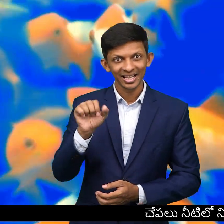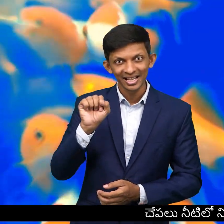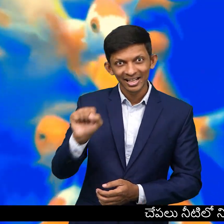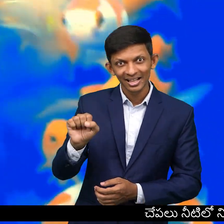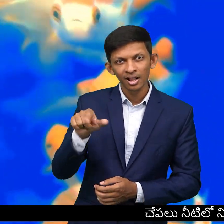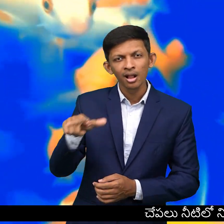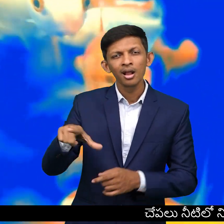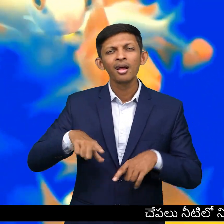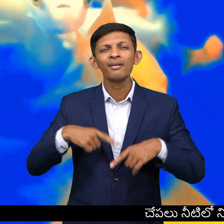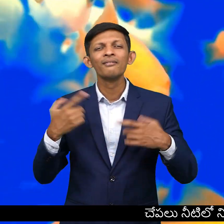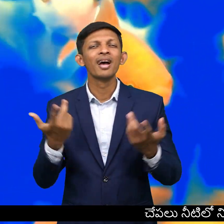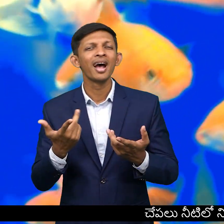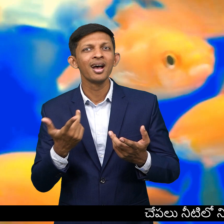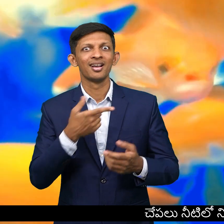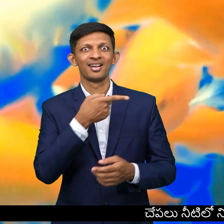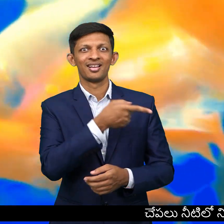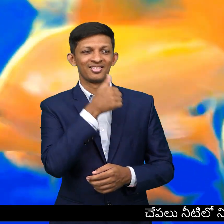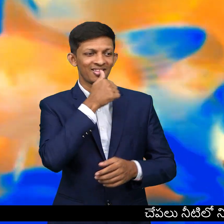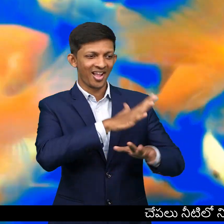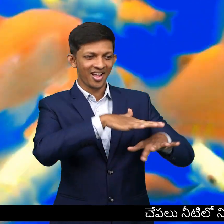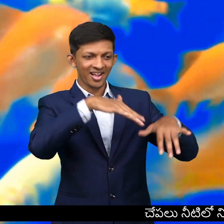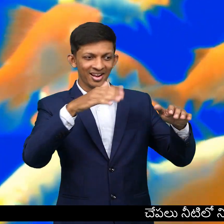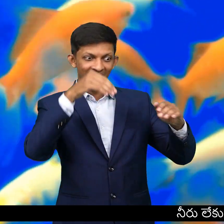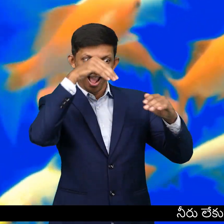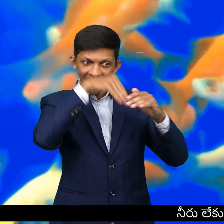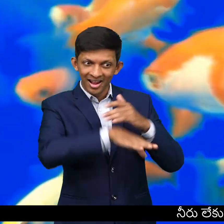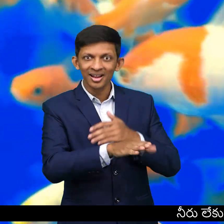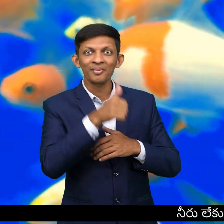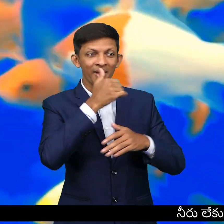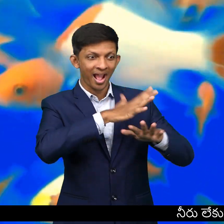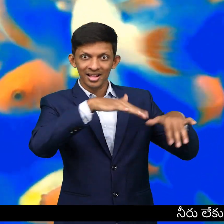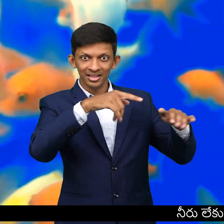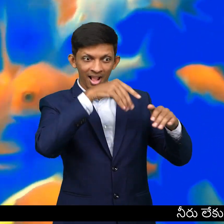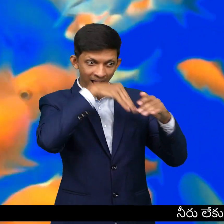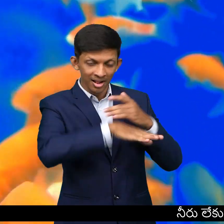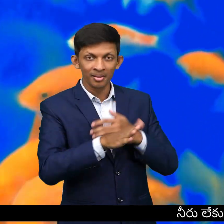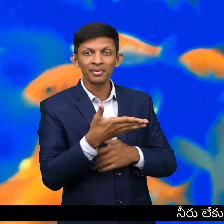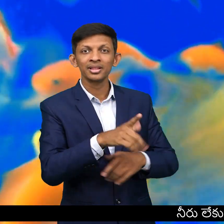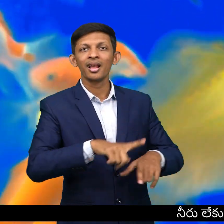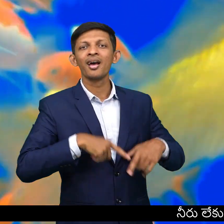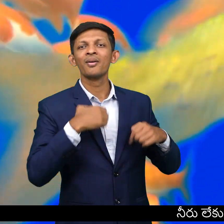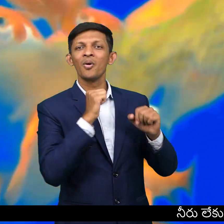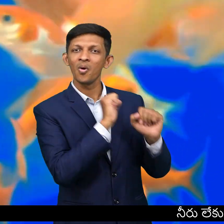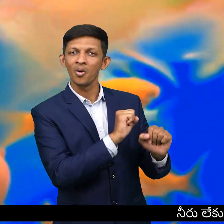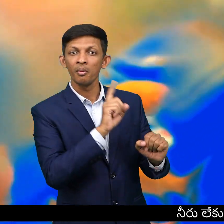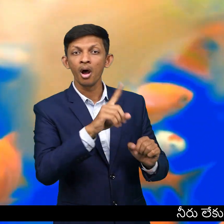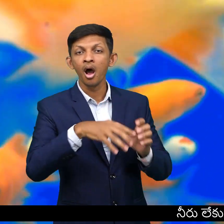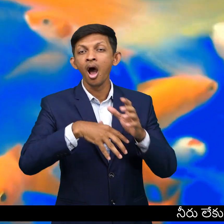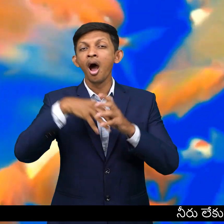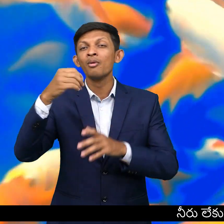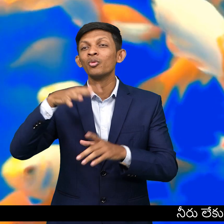చేపలు నీటిలో నివసిస్తాయి మరియు అవి నీరు లేకుండా జీవించలేవు.